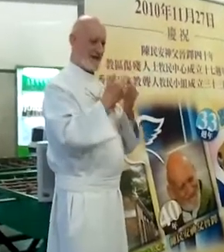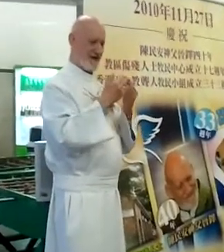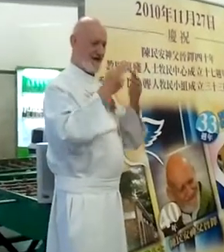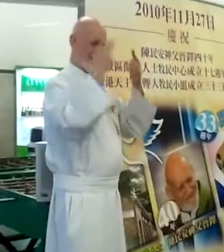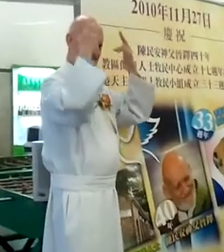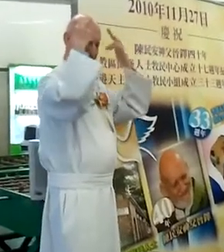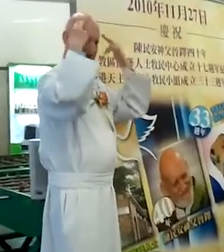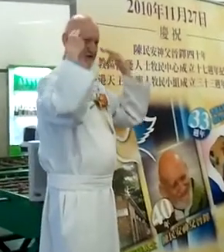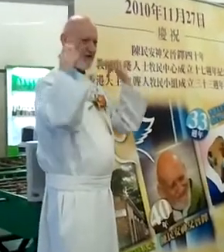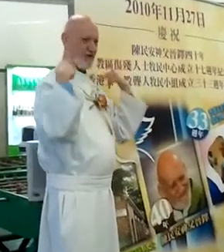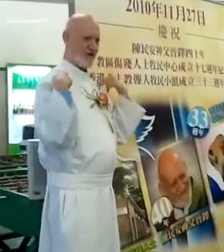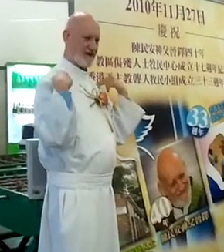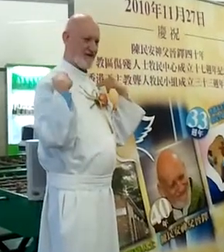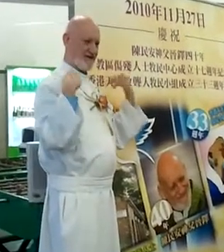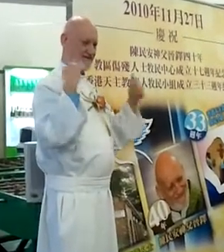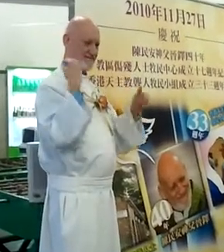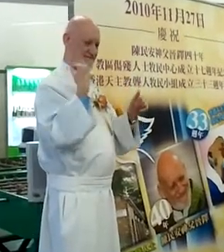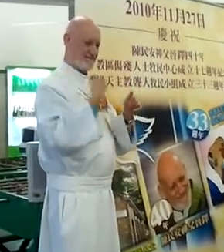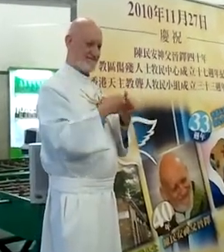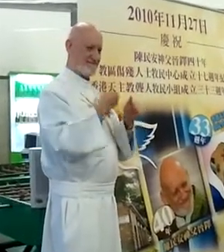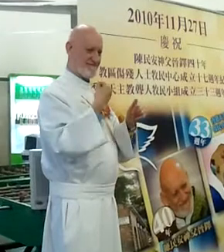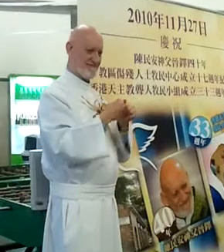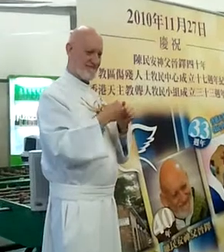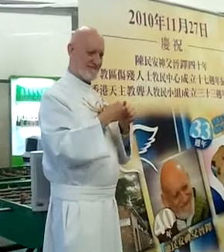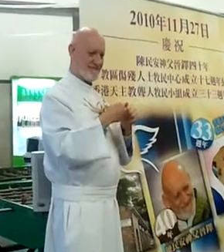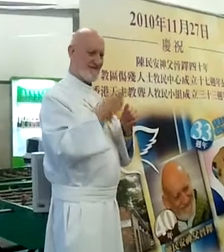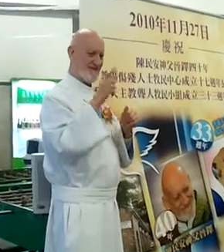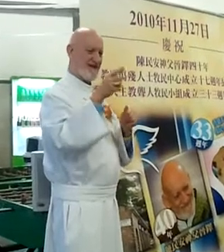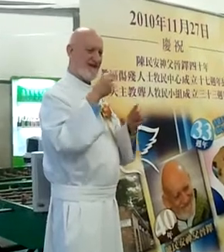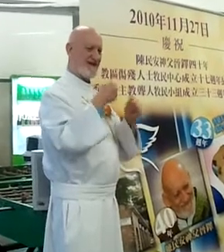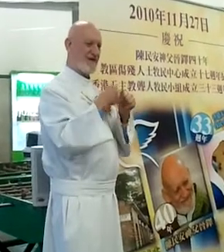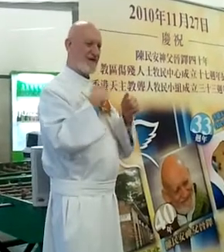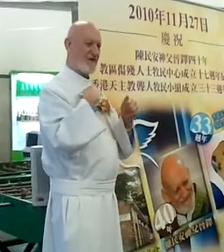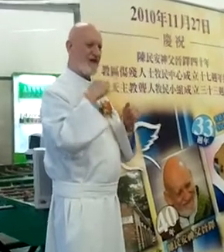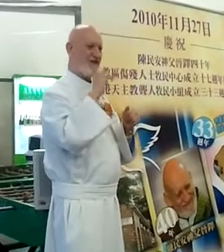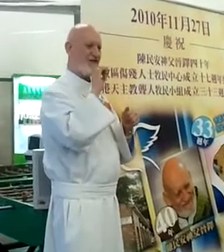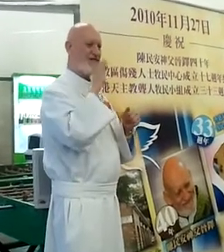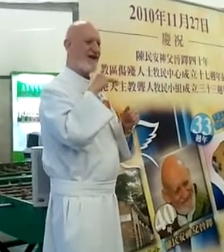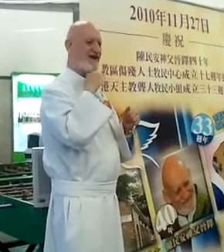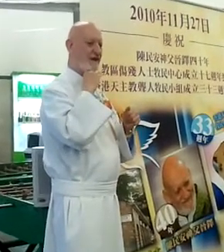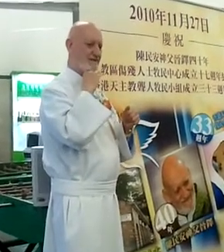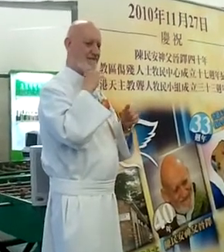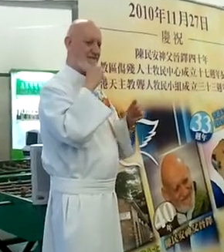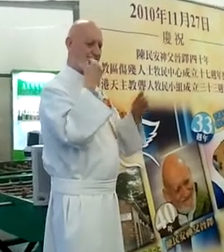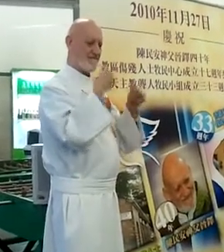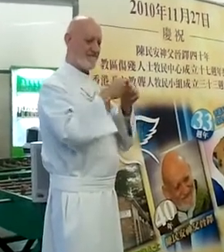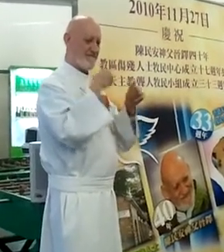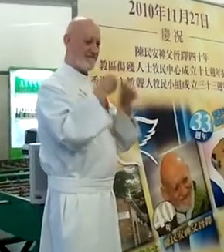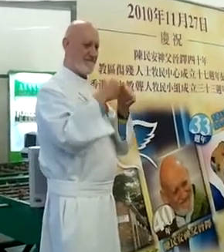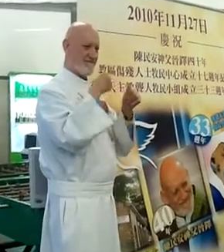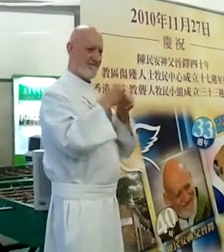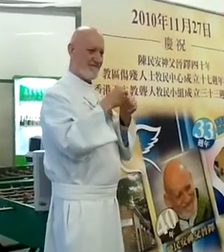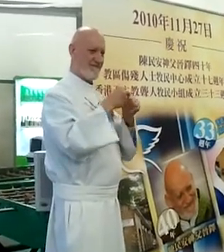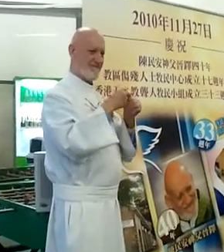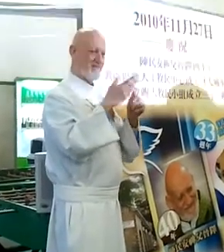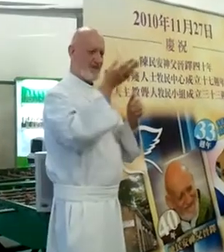但是在猶太教呢是沒有人教我手語，於是他們迫於無奈呢是帶我去天主教的農校，有一位修